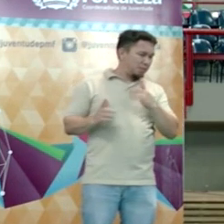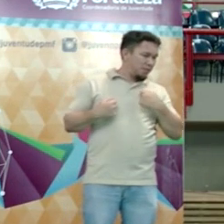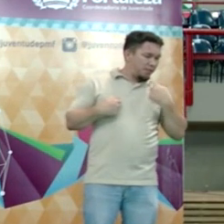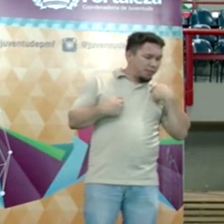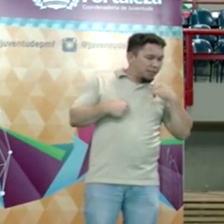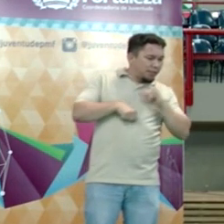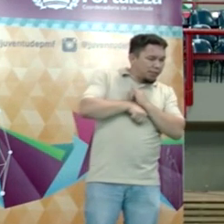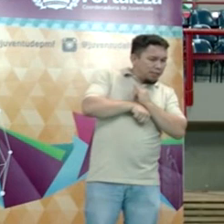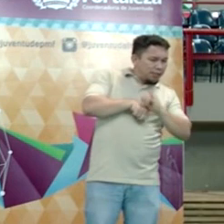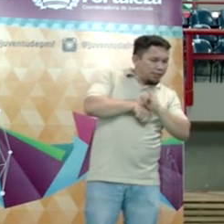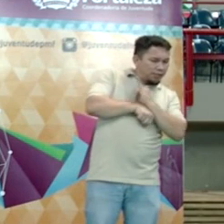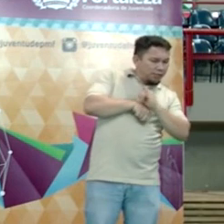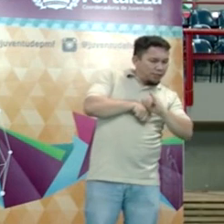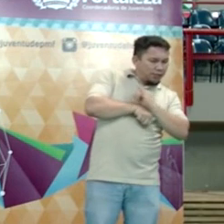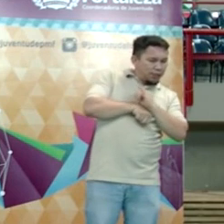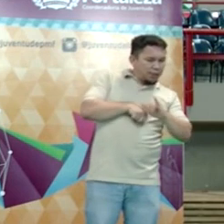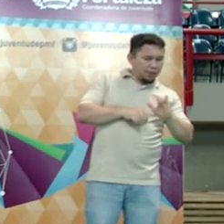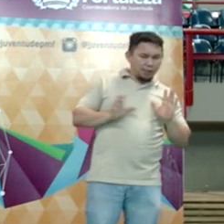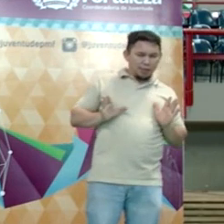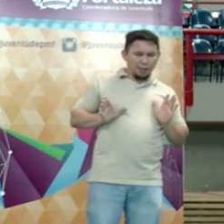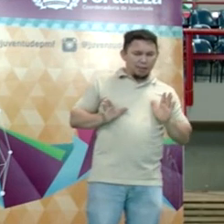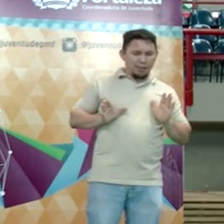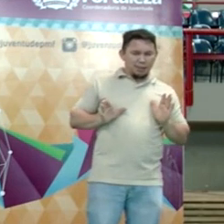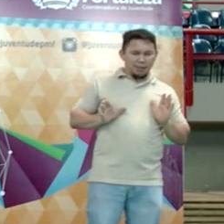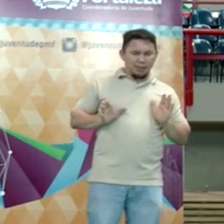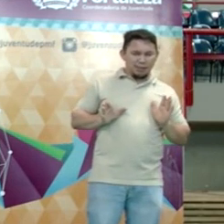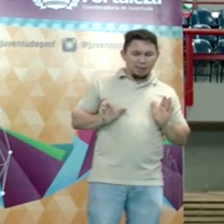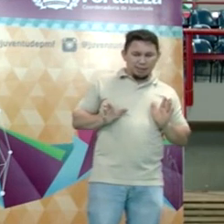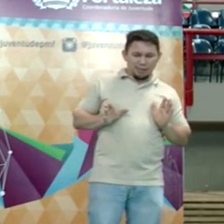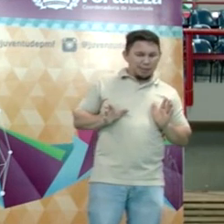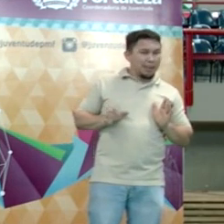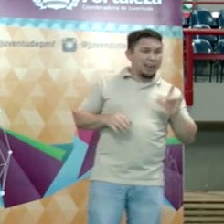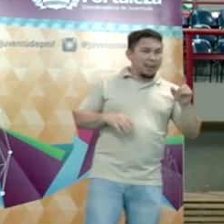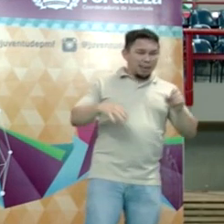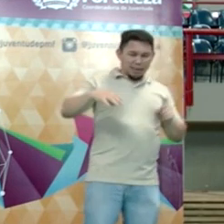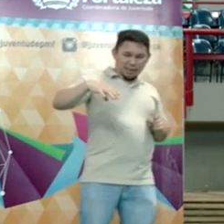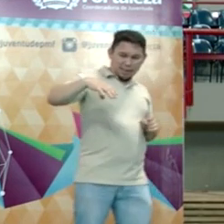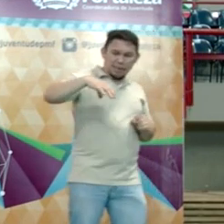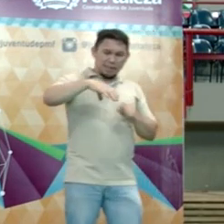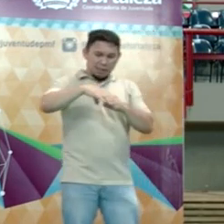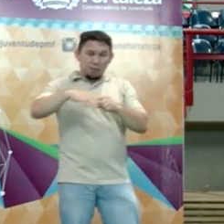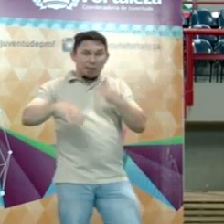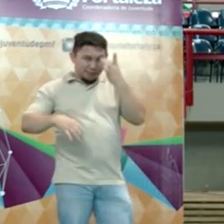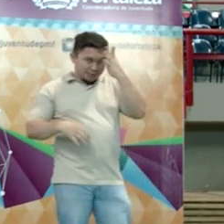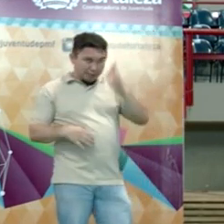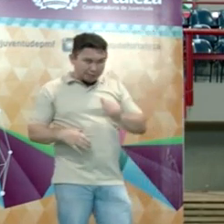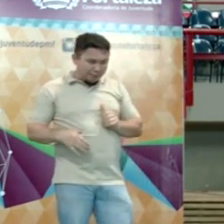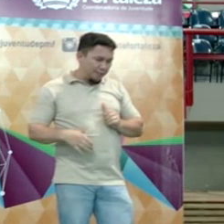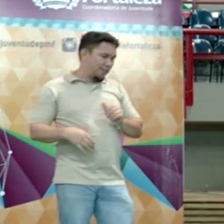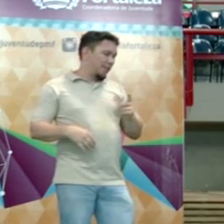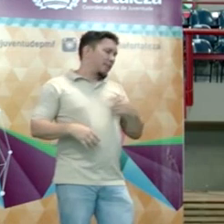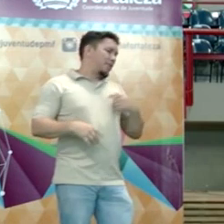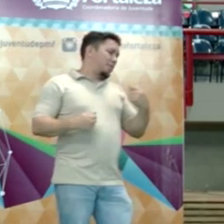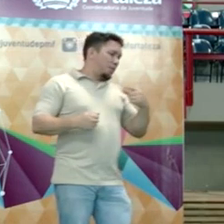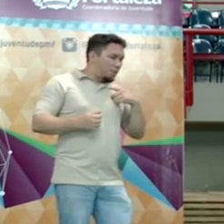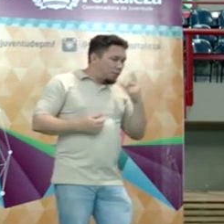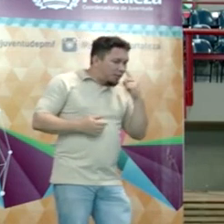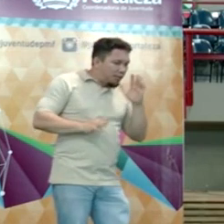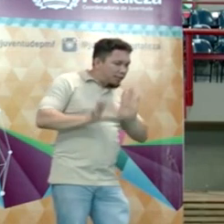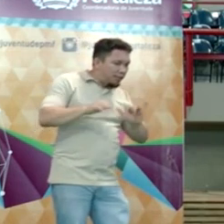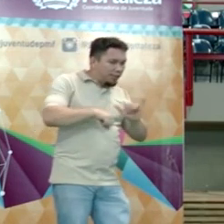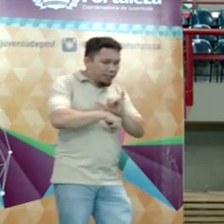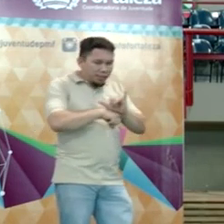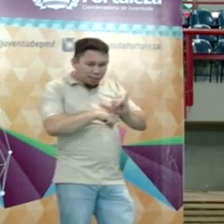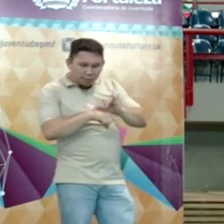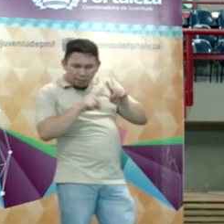chama? Um pênalti. Todo mundo sabe que chutar um pênalti é fácil. Não. Tem que ter uma regrinha, umas coisinhas